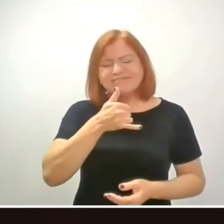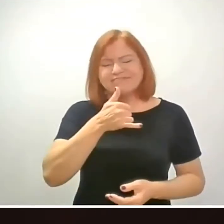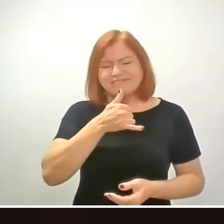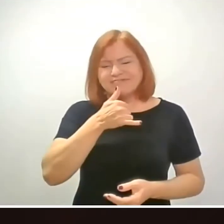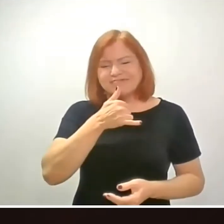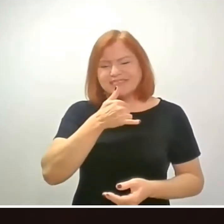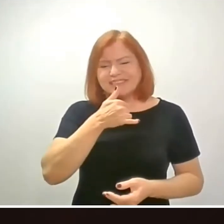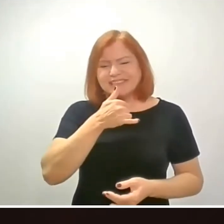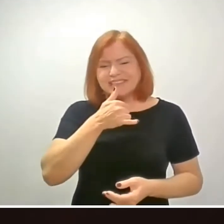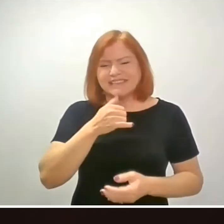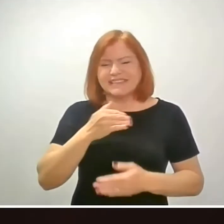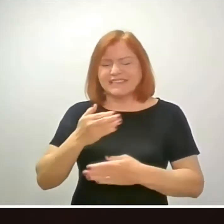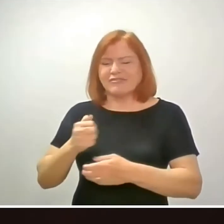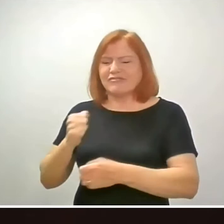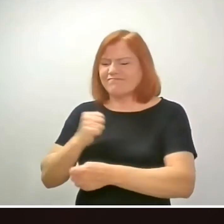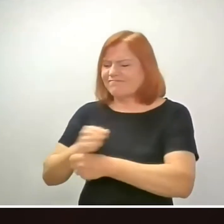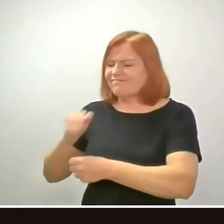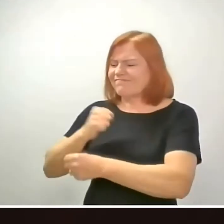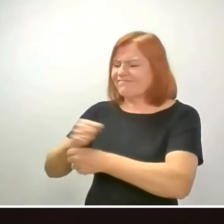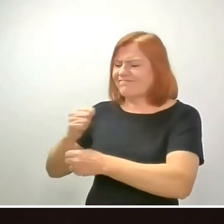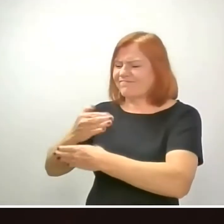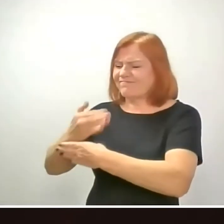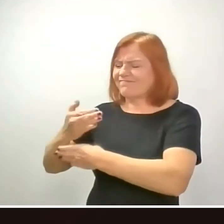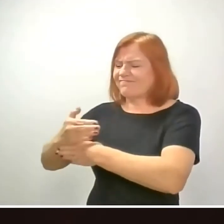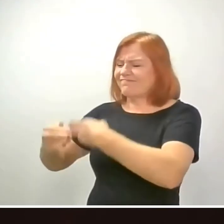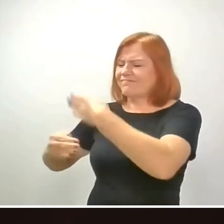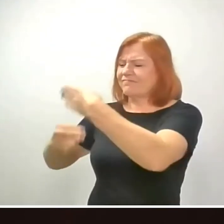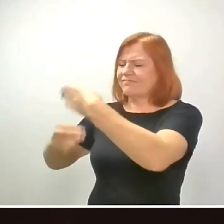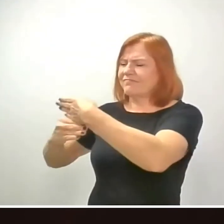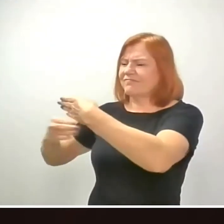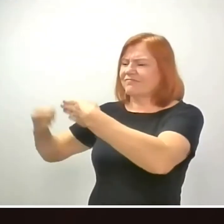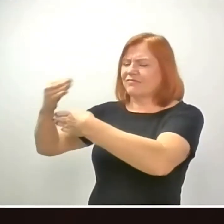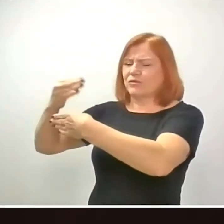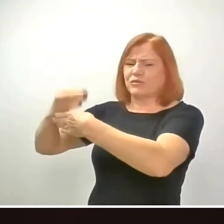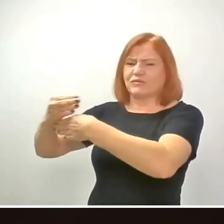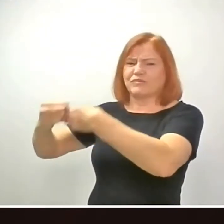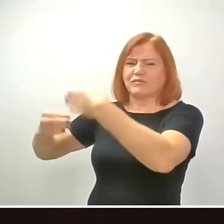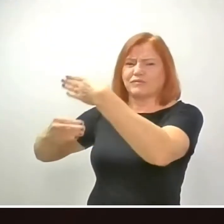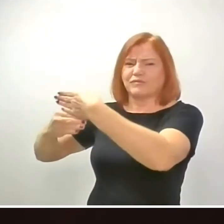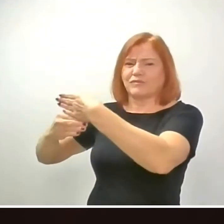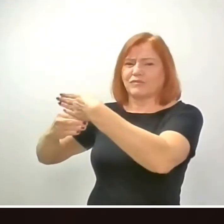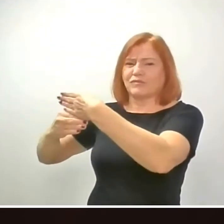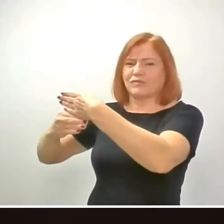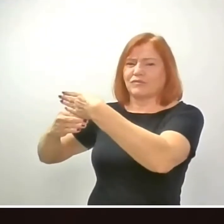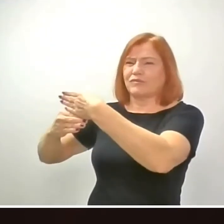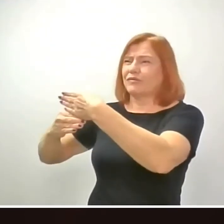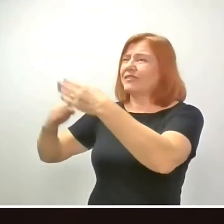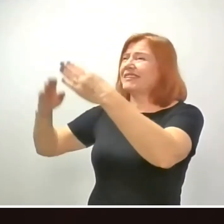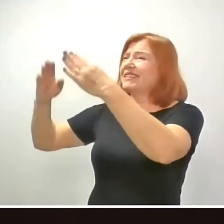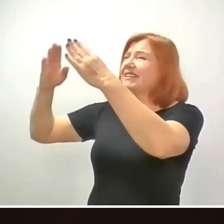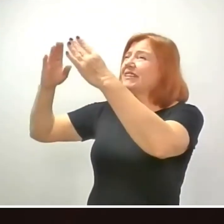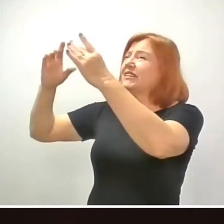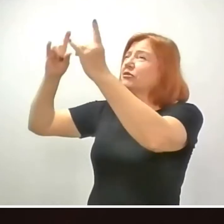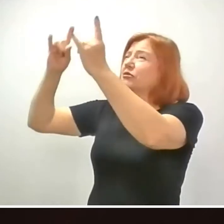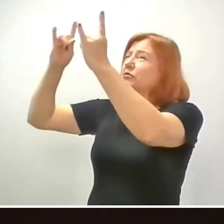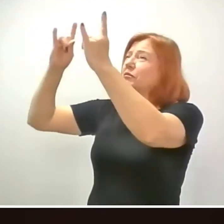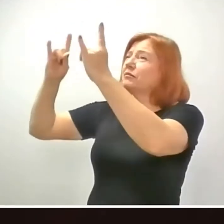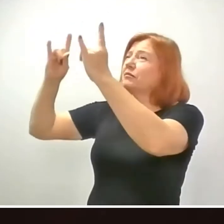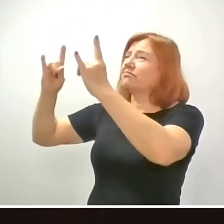gigantescas, para, de certa forma, para o homem sentir-se pequeno dentro da